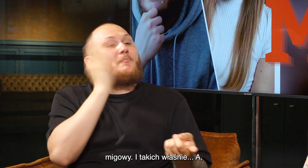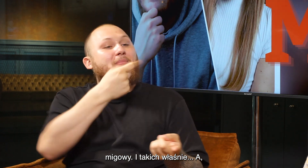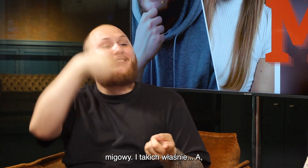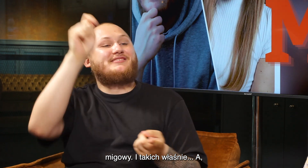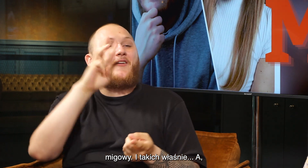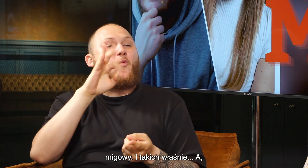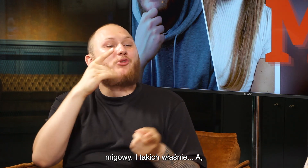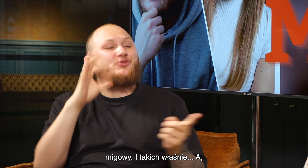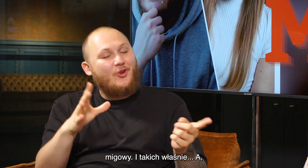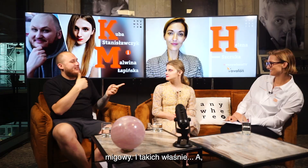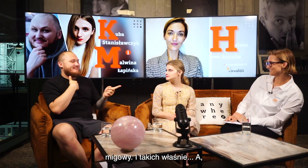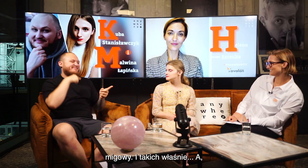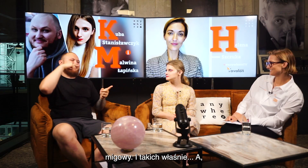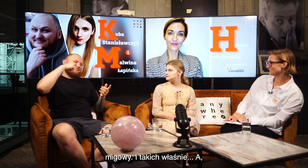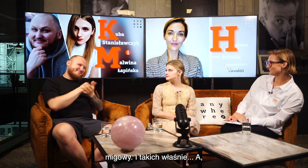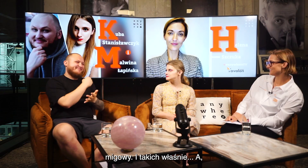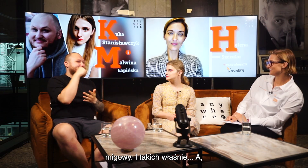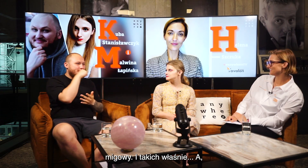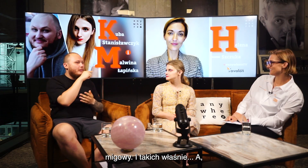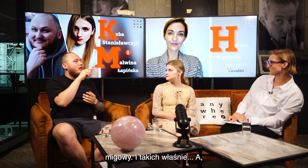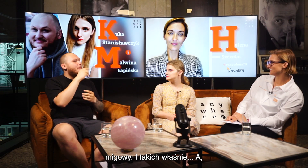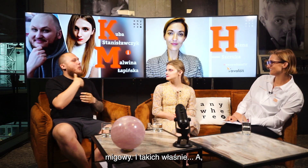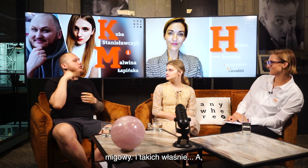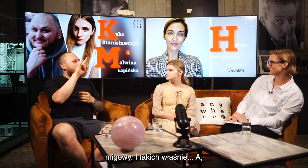I tak jak właśnie...